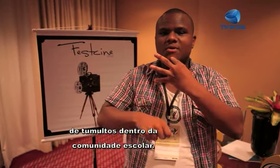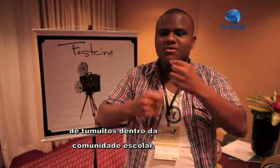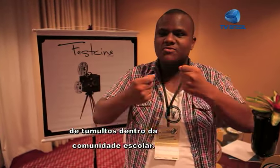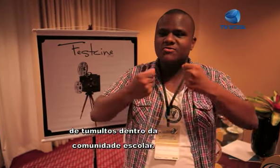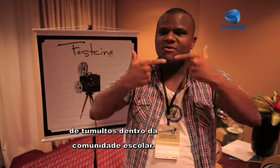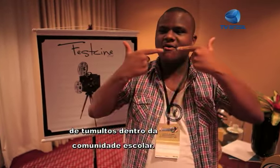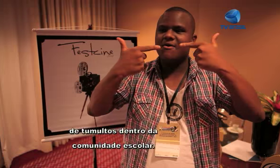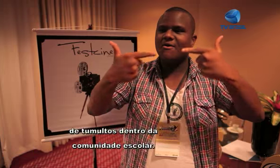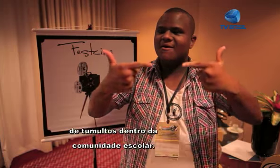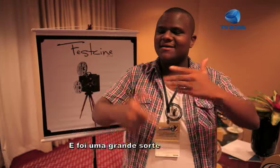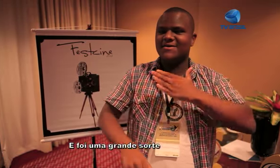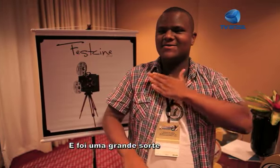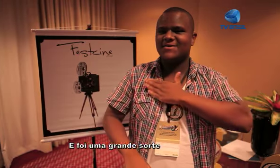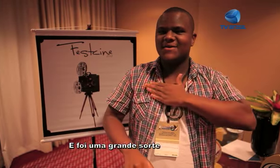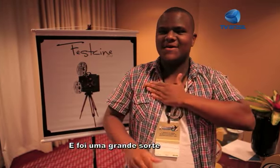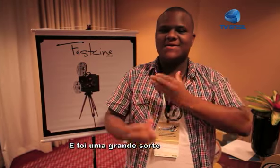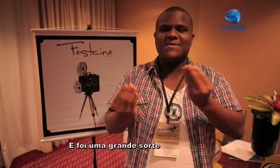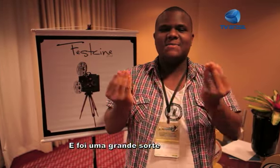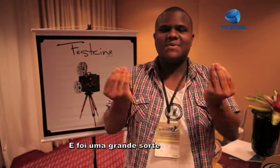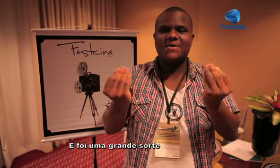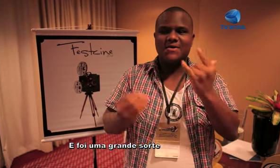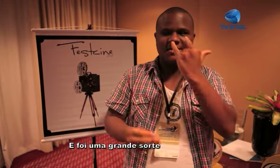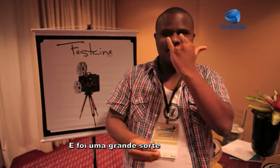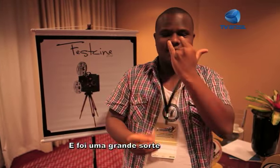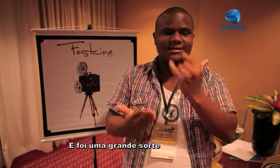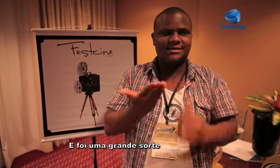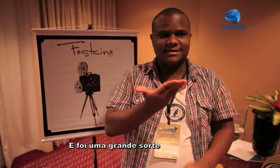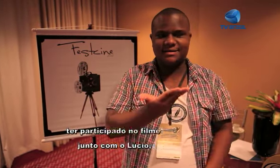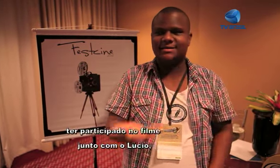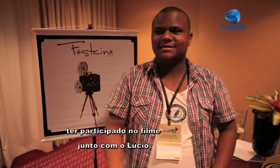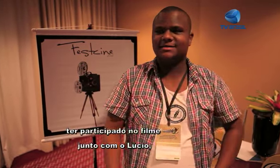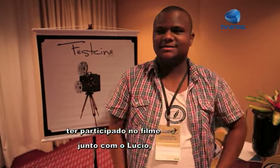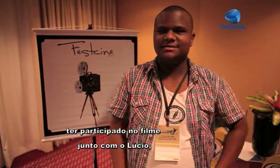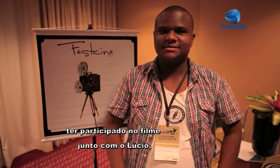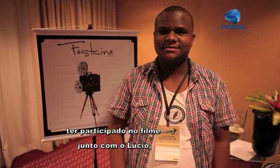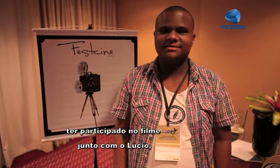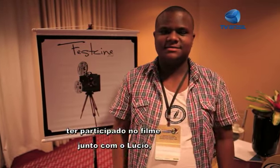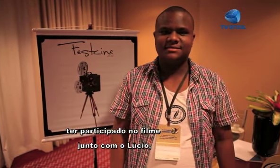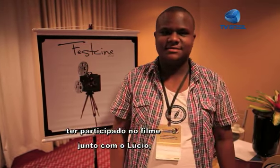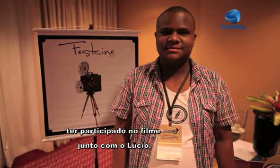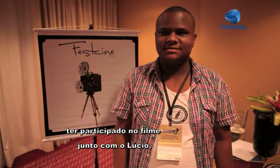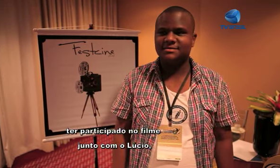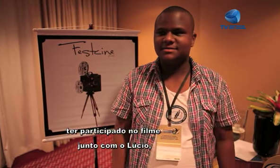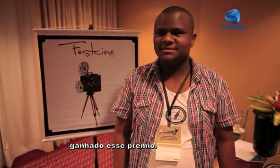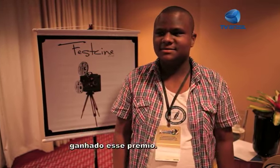escolar. E foi uma grande sorte ter participado no filme junto com o Lúcio e ganhado esse prêmio.